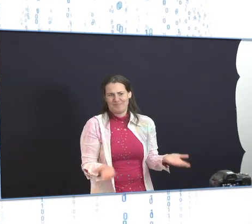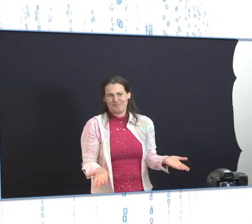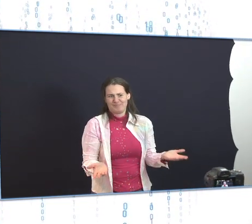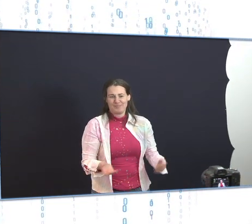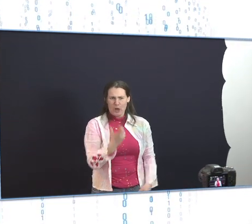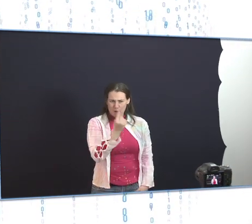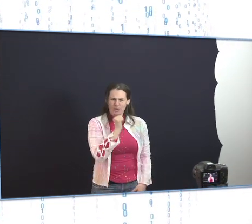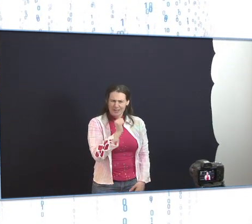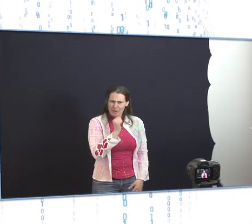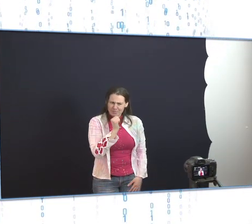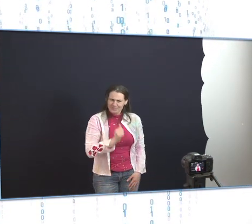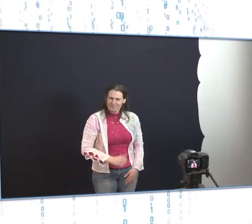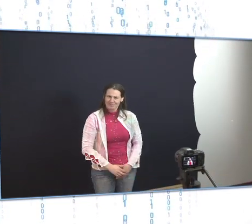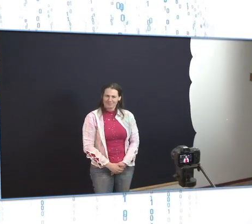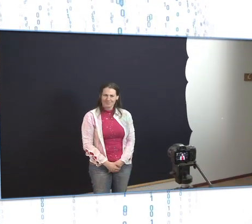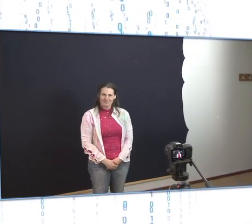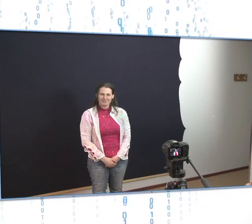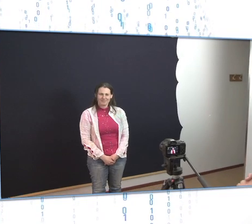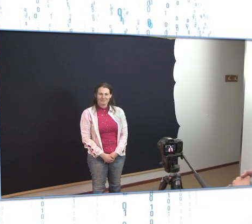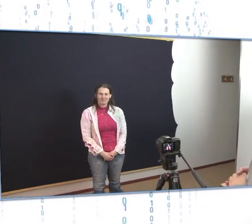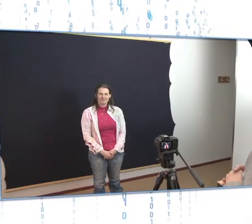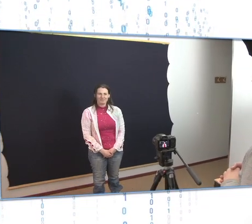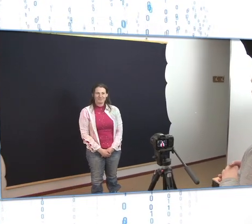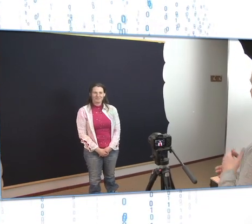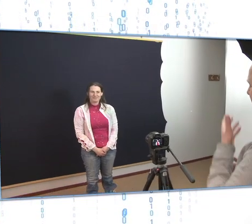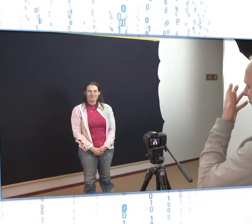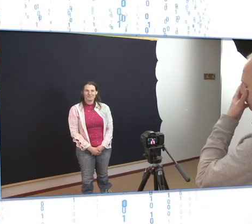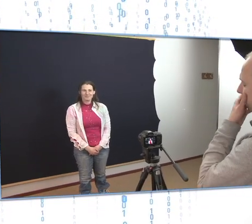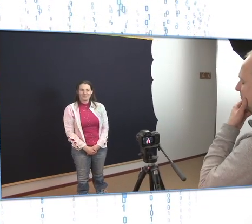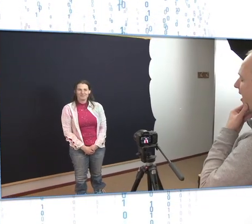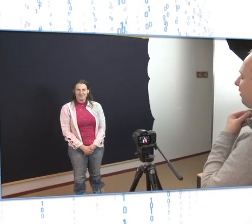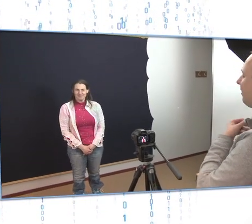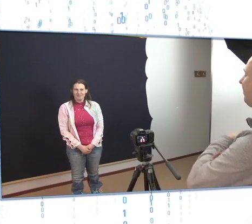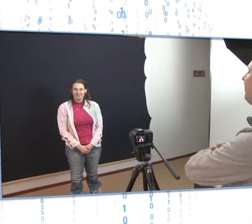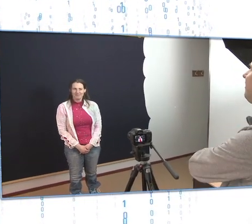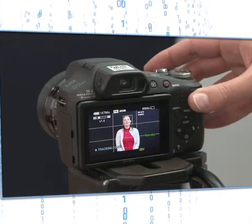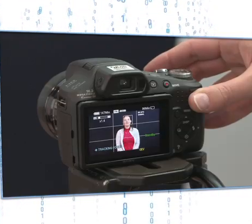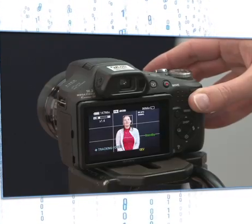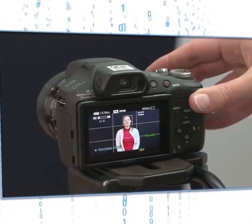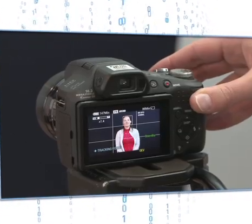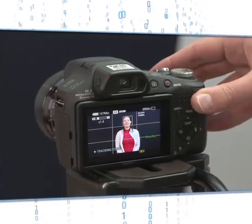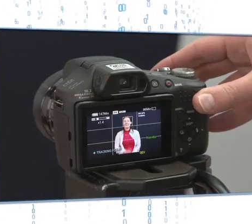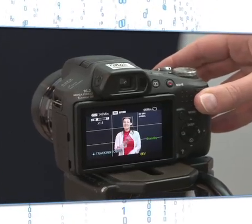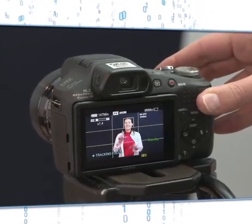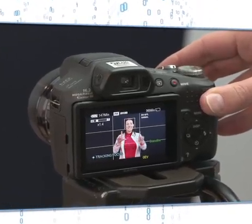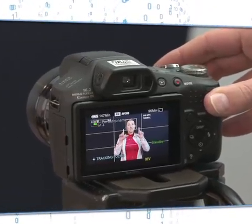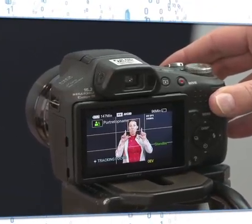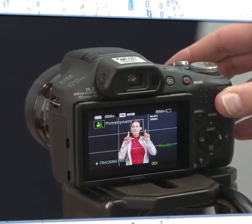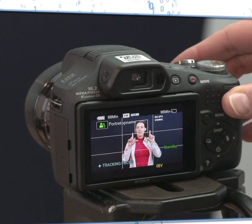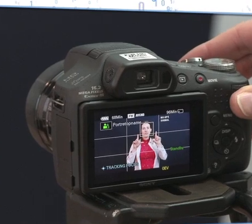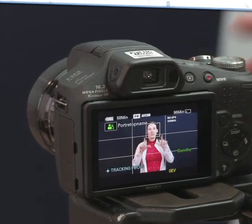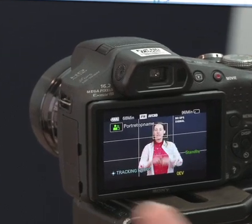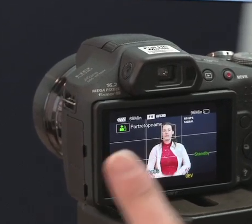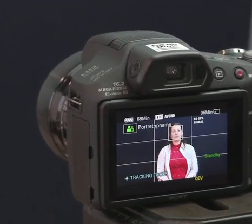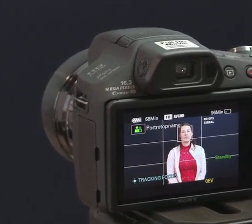afhankelijk van de situatie. En je hebt ook weer een gebaar als grap wat je dan weer zou kunnen labelen als grappig per ongeluk.